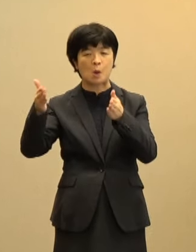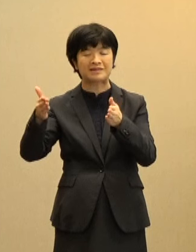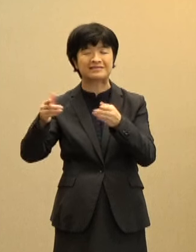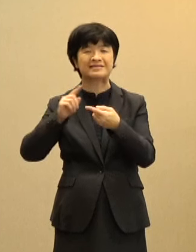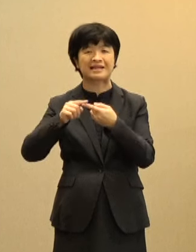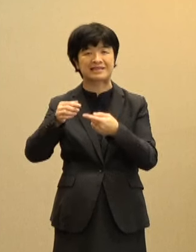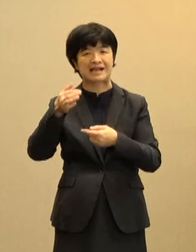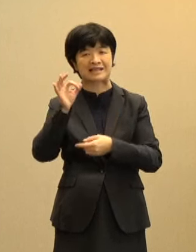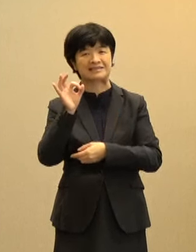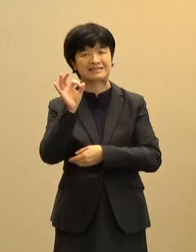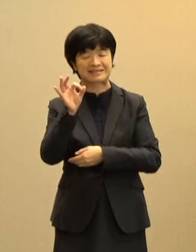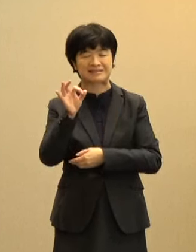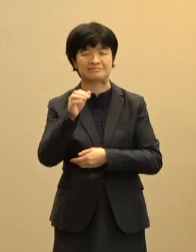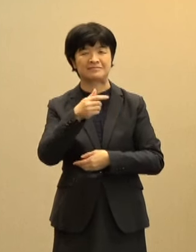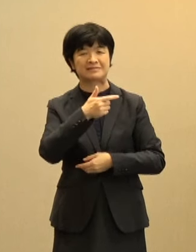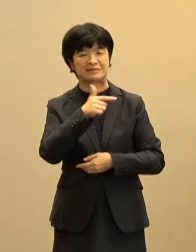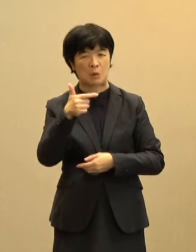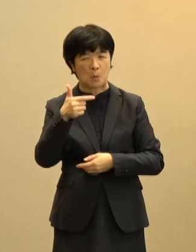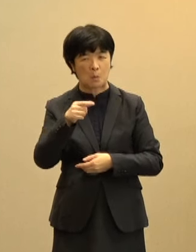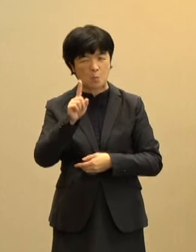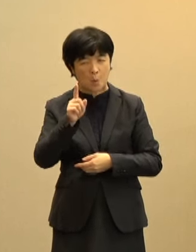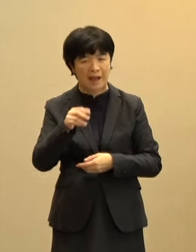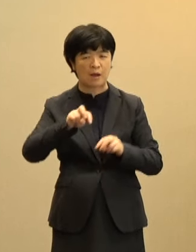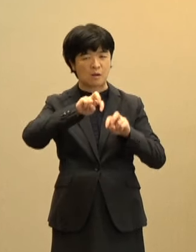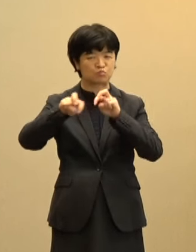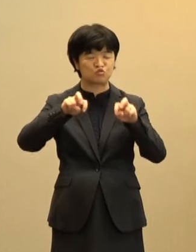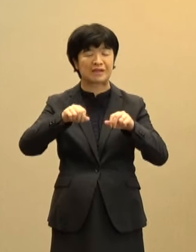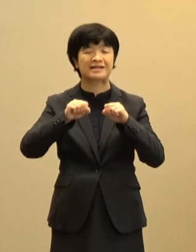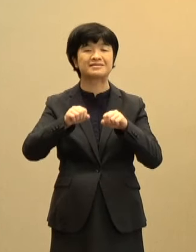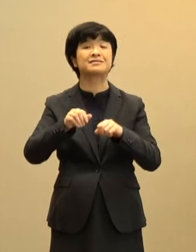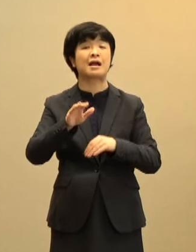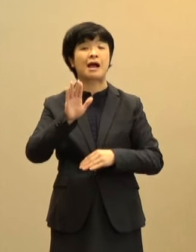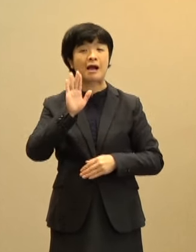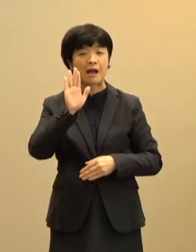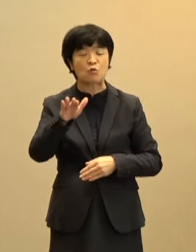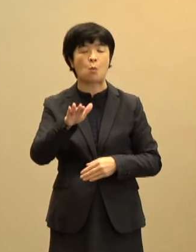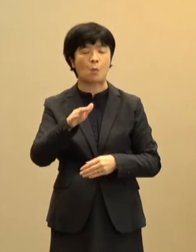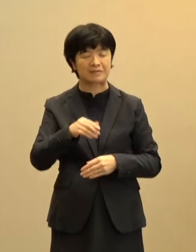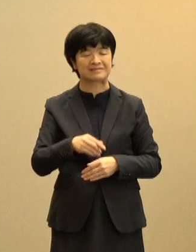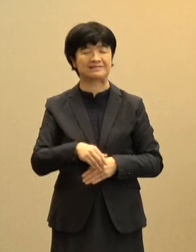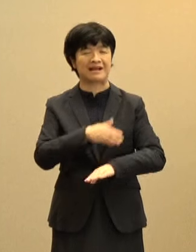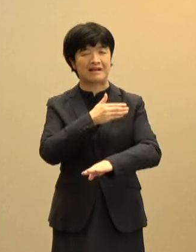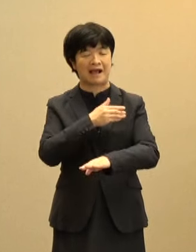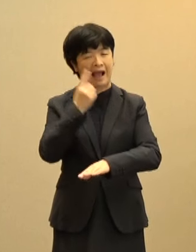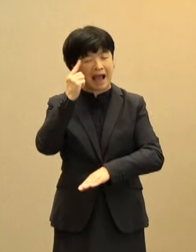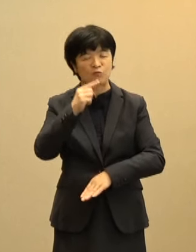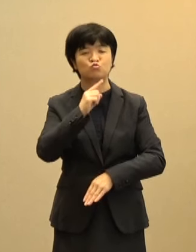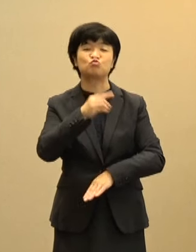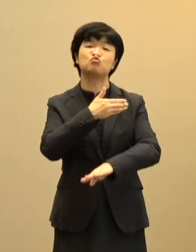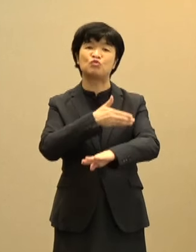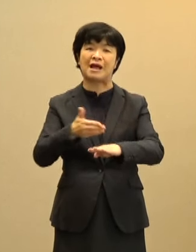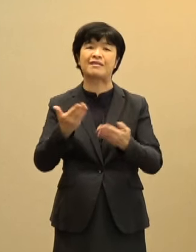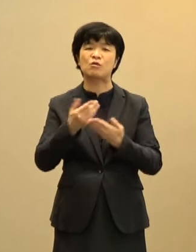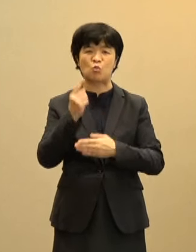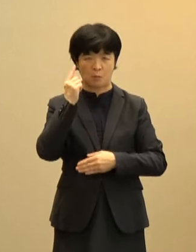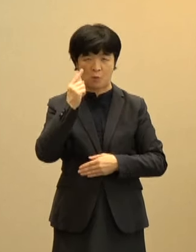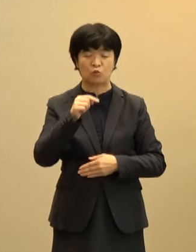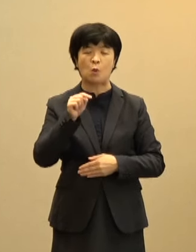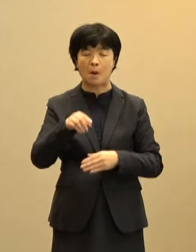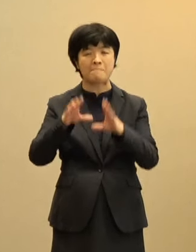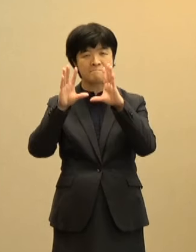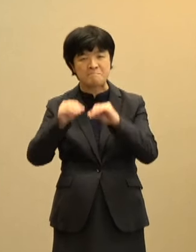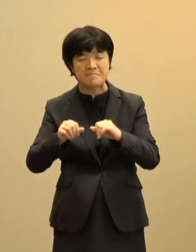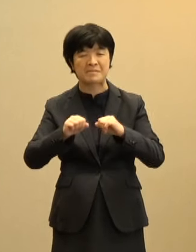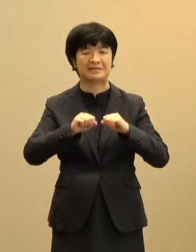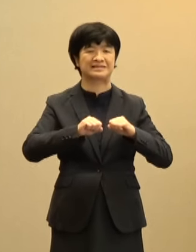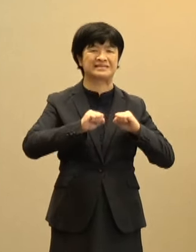を及ぼすか、それを分析をした上 で、 です、ね、あり方について考えていく、そういう流れになると思いますので、現時点でについては損害についてです、ね、我